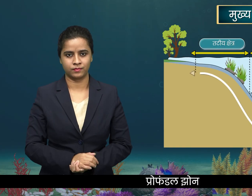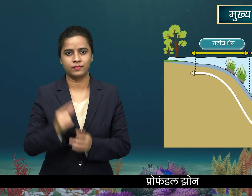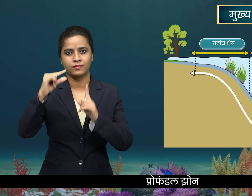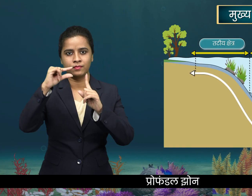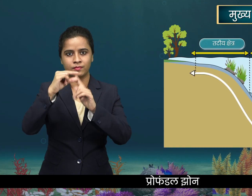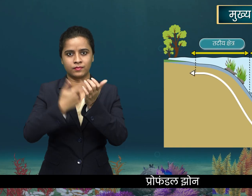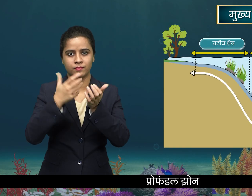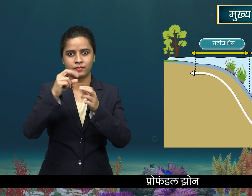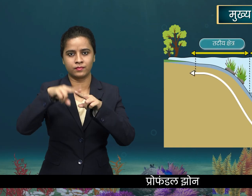प्रोफंडल जोन।